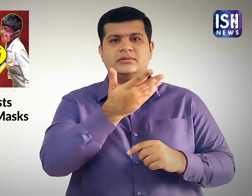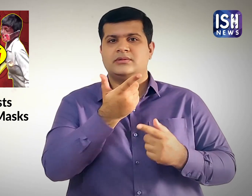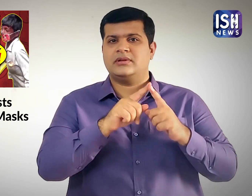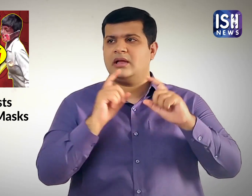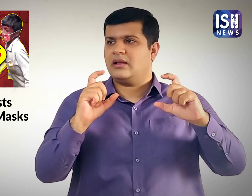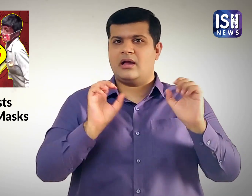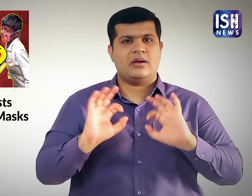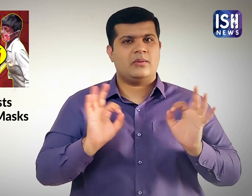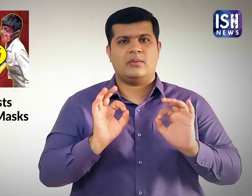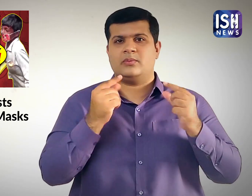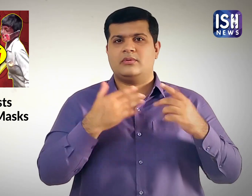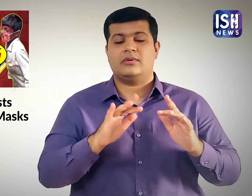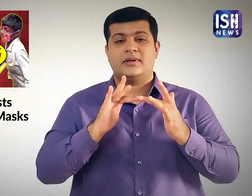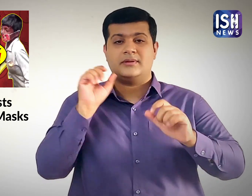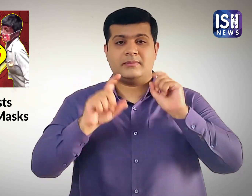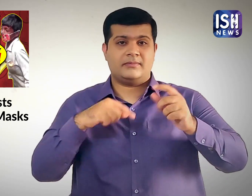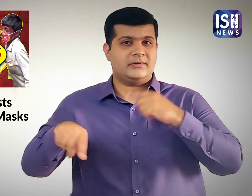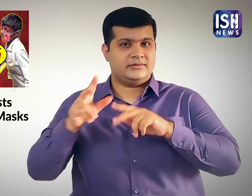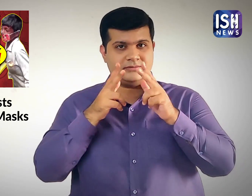कहा कि तुलनात्मक्रूप से शिक्षित लोग बेकार है